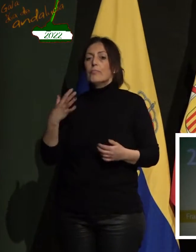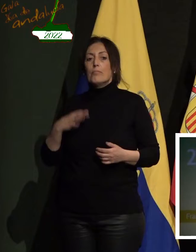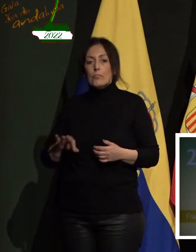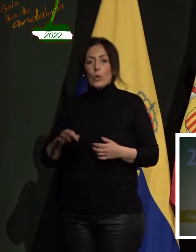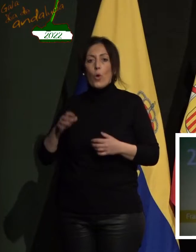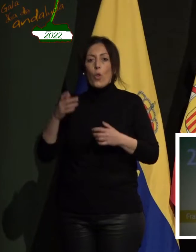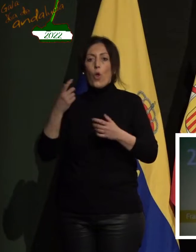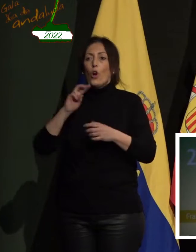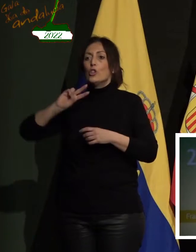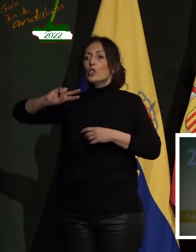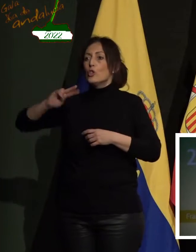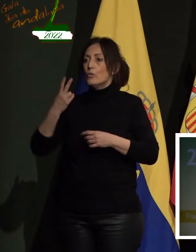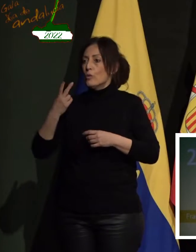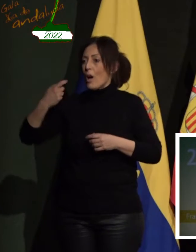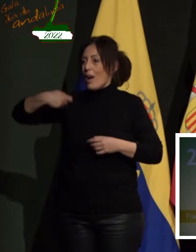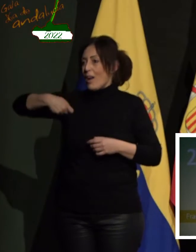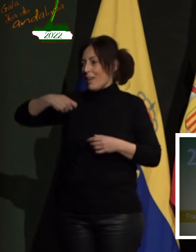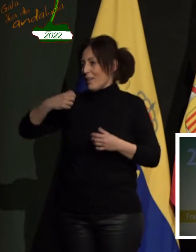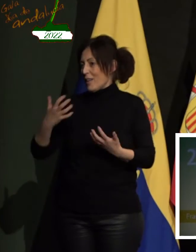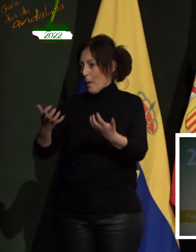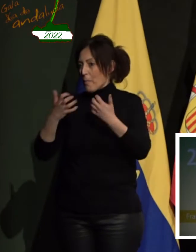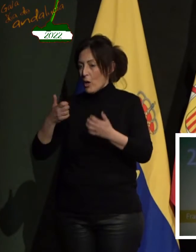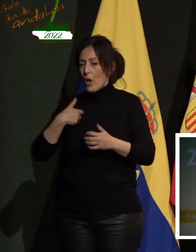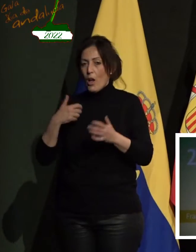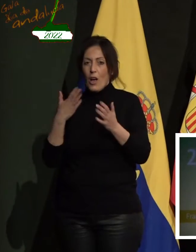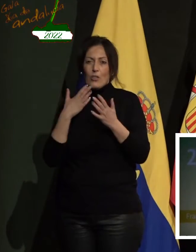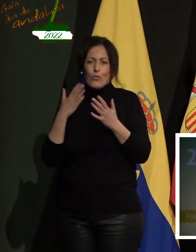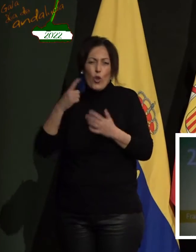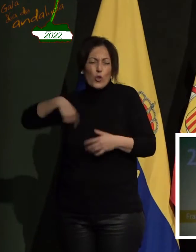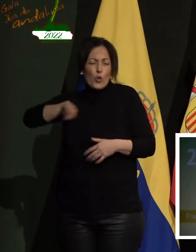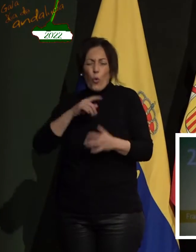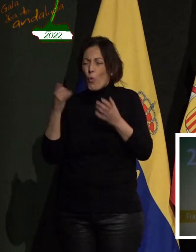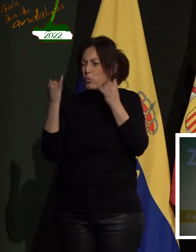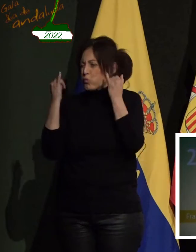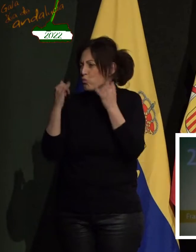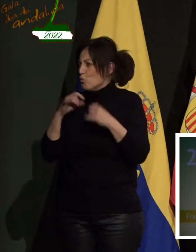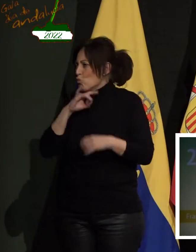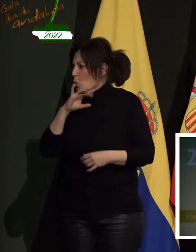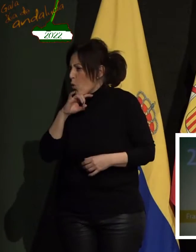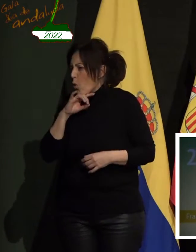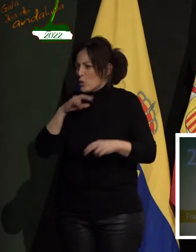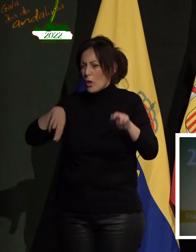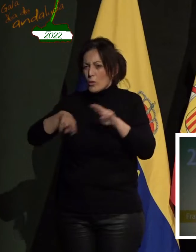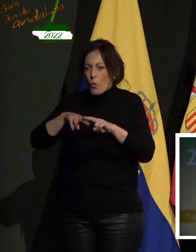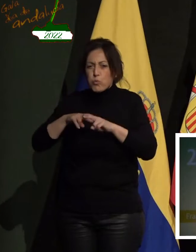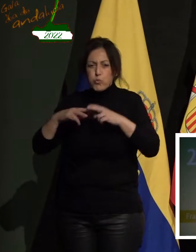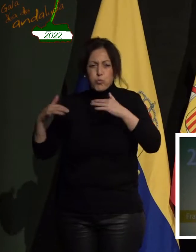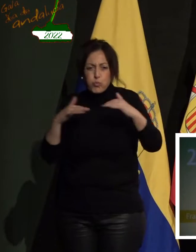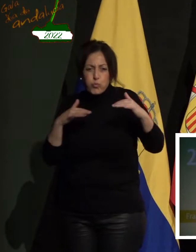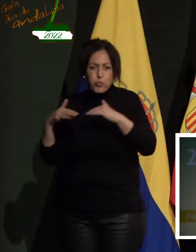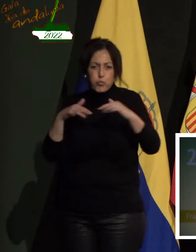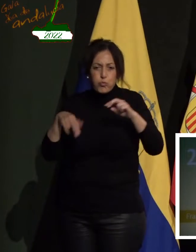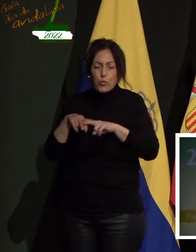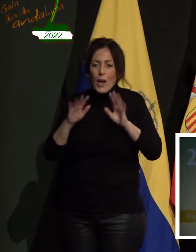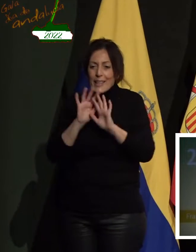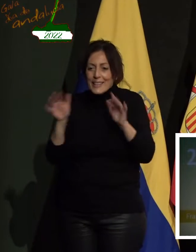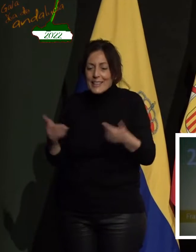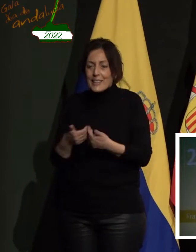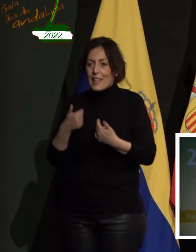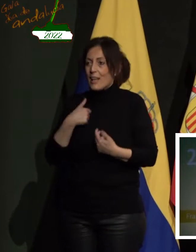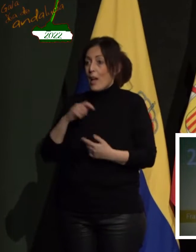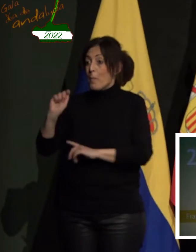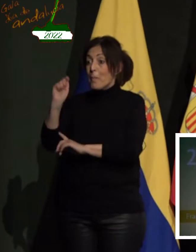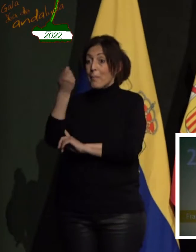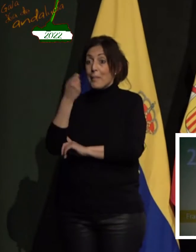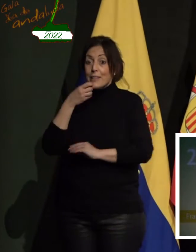sus campeones, dándonos una gran alegría a todos los palmeños y palmeñas que seguimos esos partidos a través de Internet. Todo un hito histórico